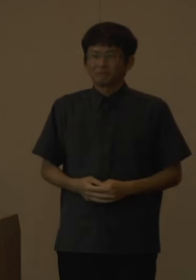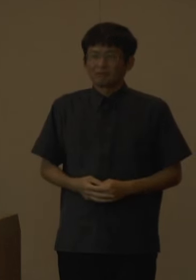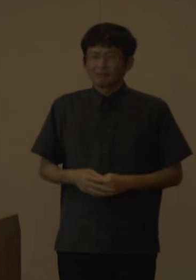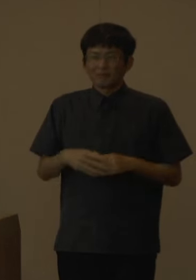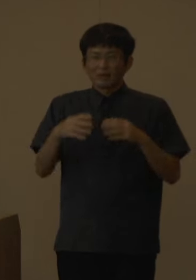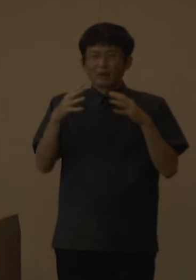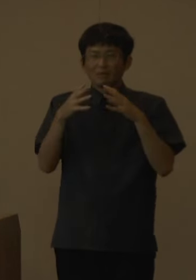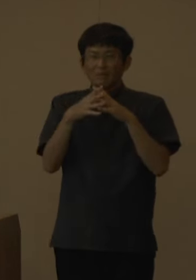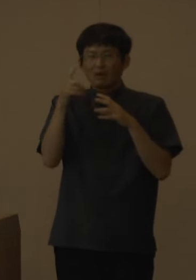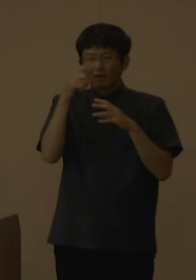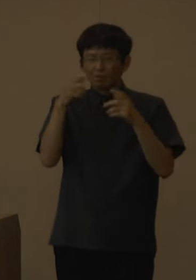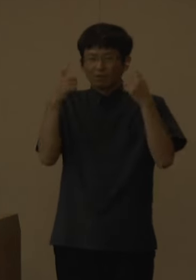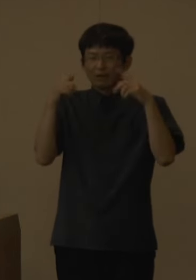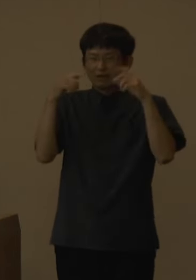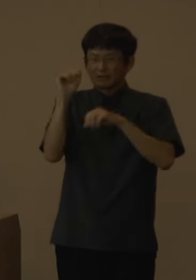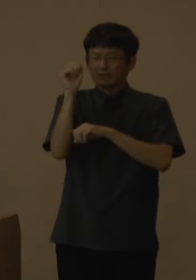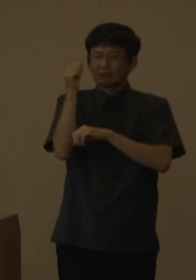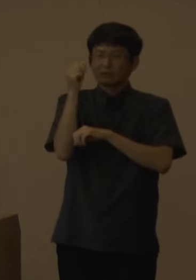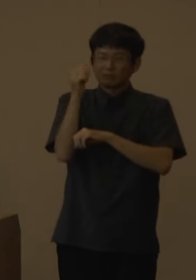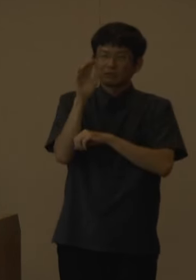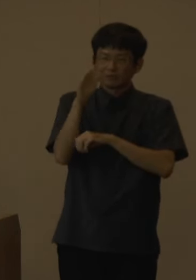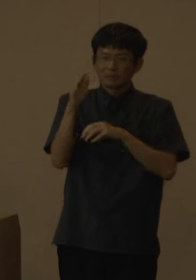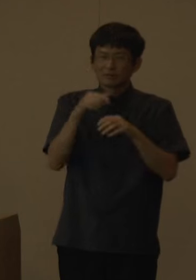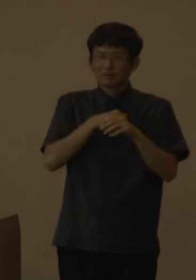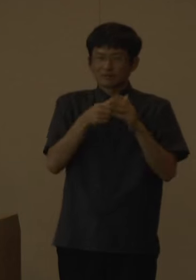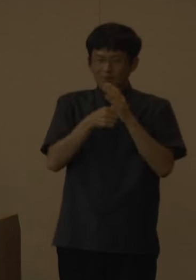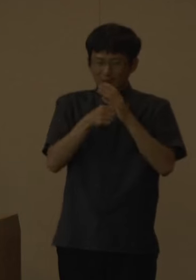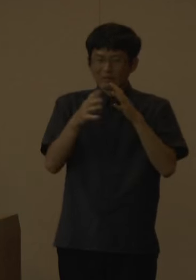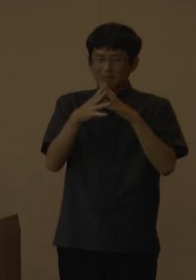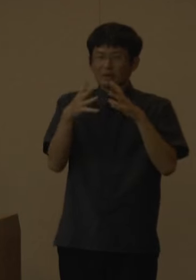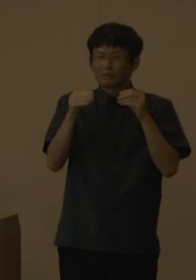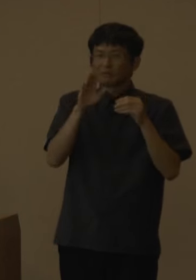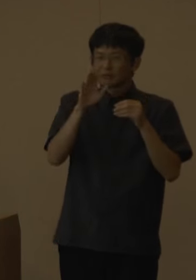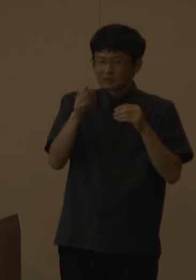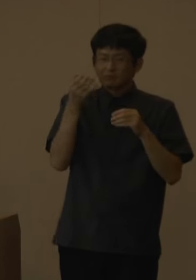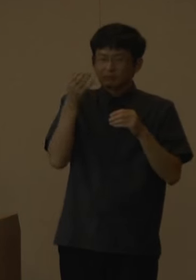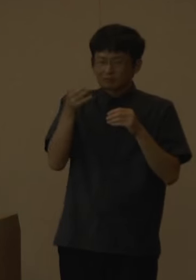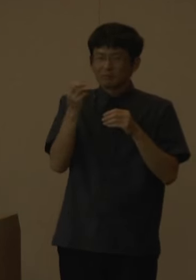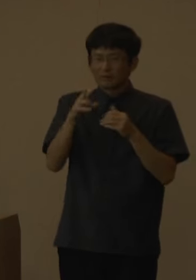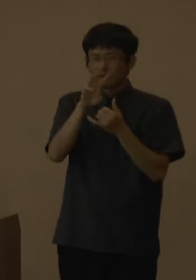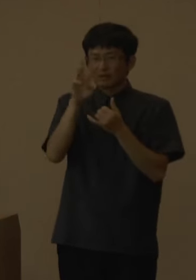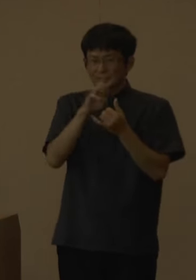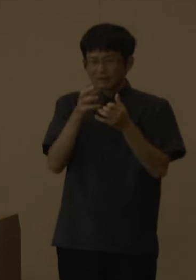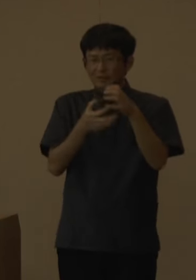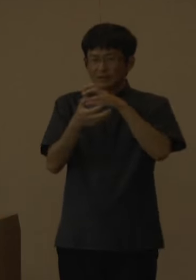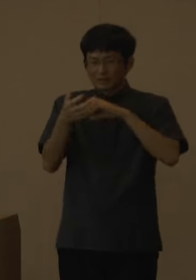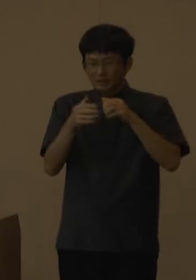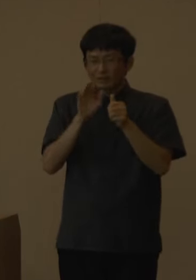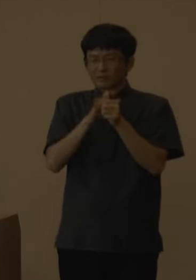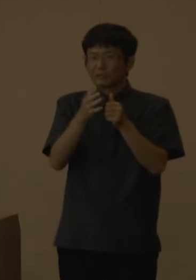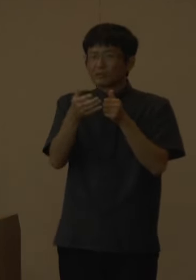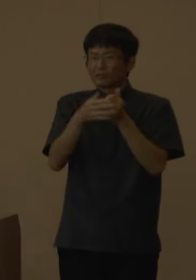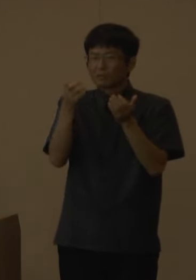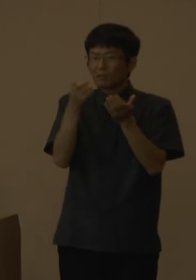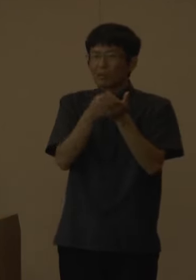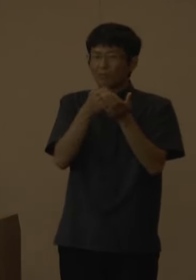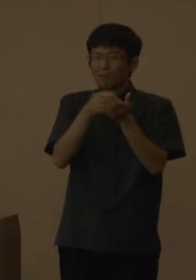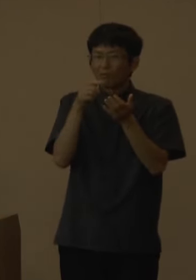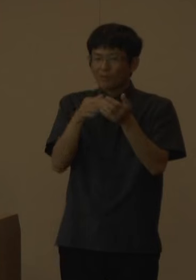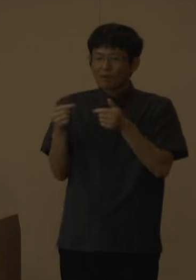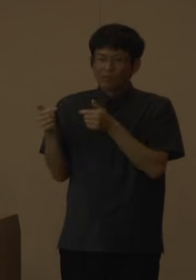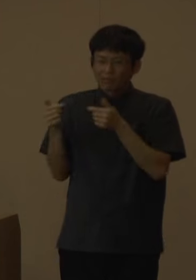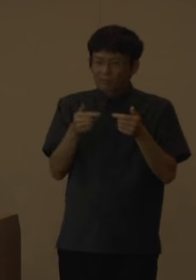宮古毎日新聞宮古にです。 はい、 関連質問です。災害救助法適用の遅れというのはあくまでも事